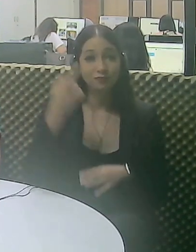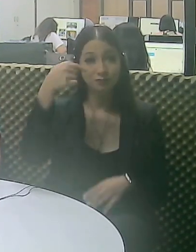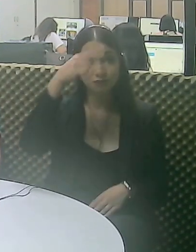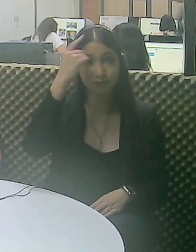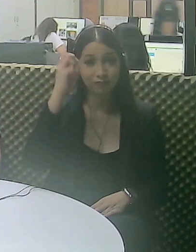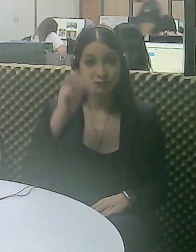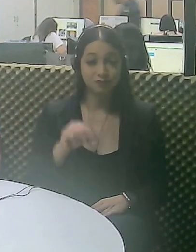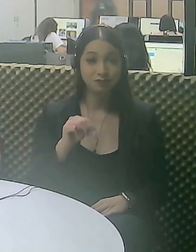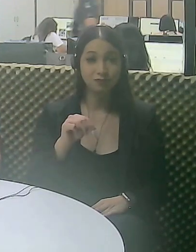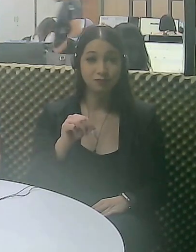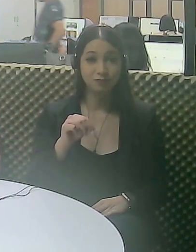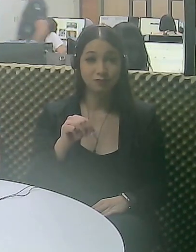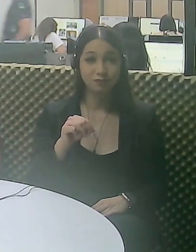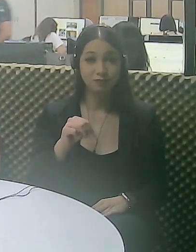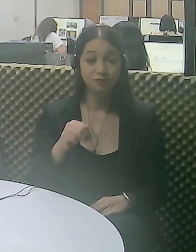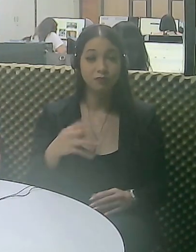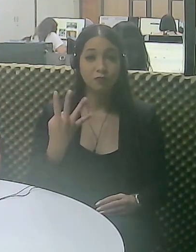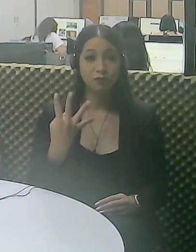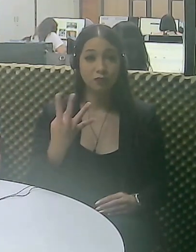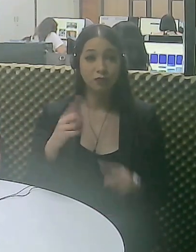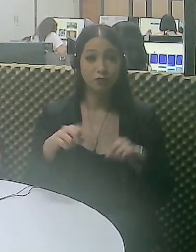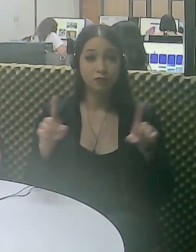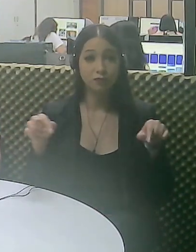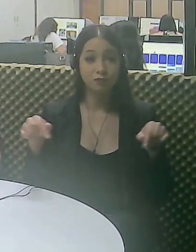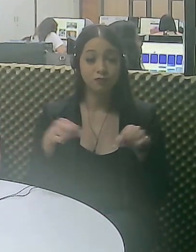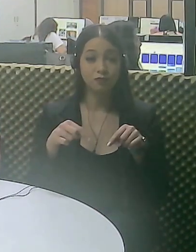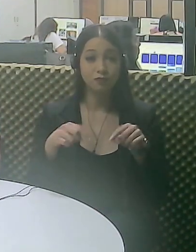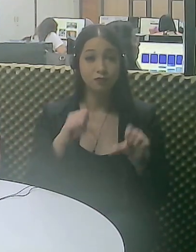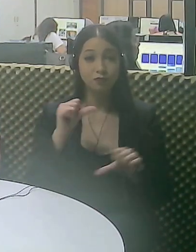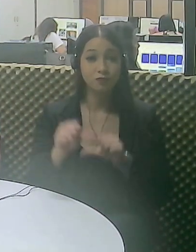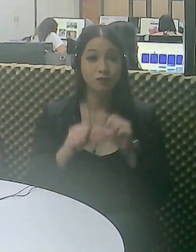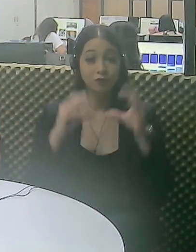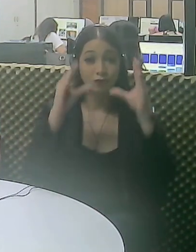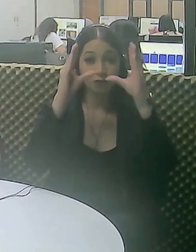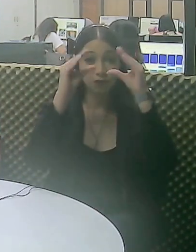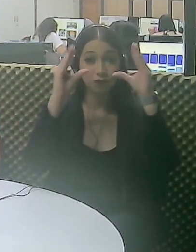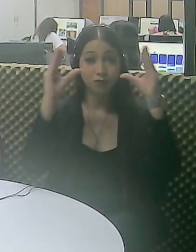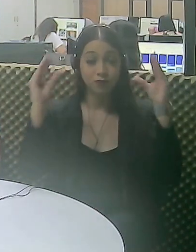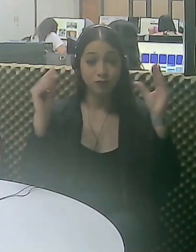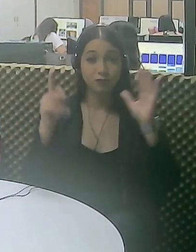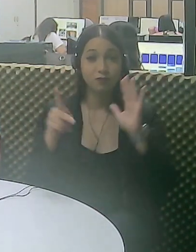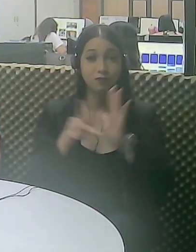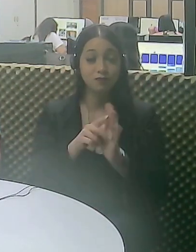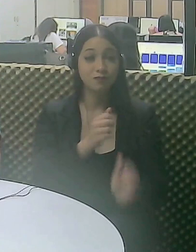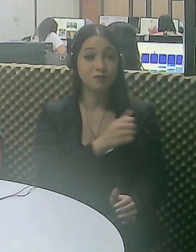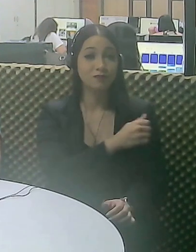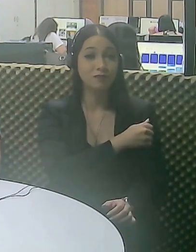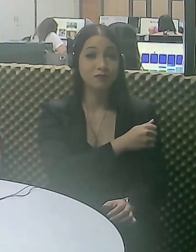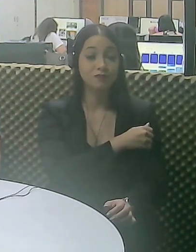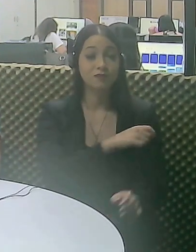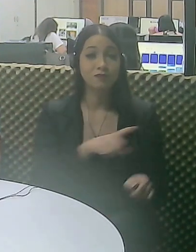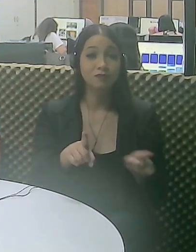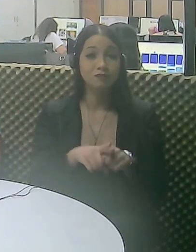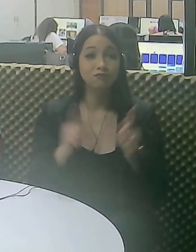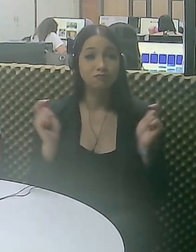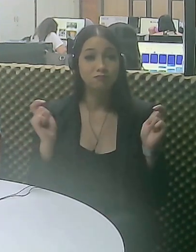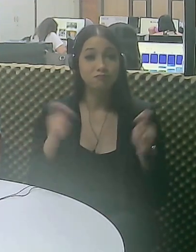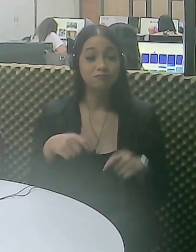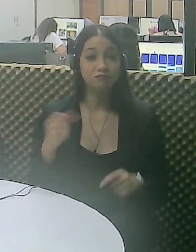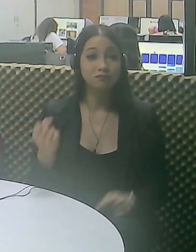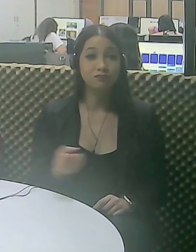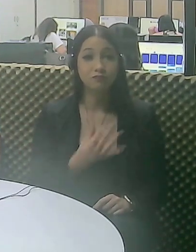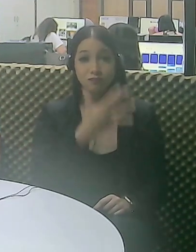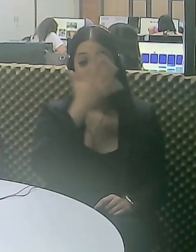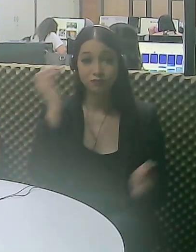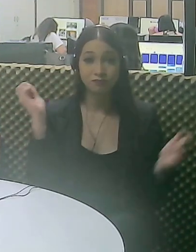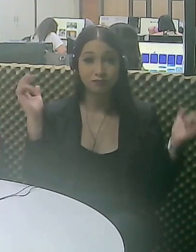Santa Mônica, na quadra 4. A mudança visa aumentar o conforto oferecido aos alunos, além de permitir que um número maior